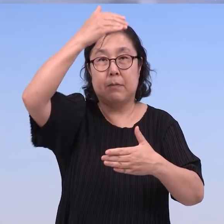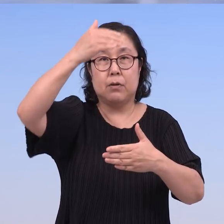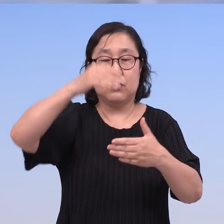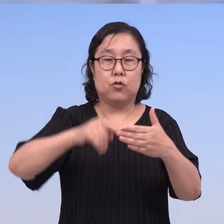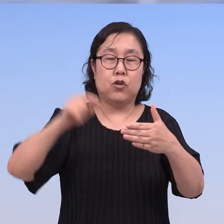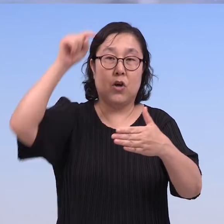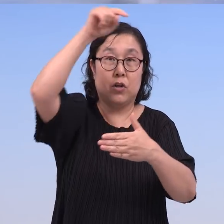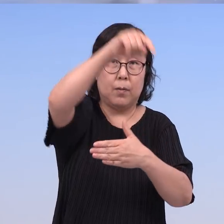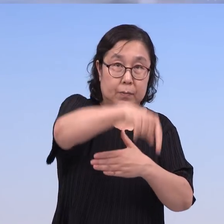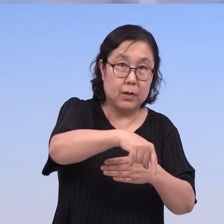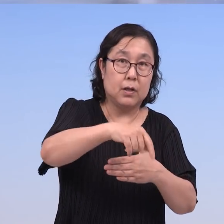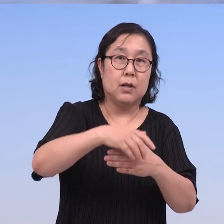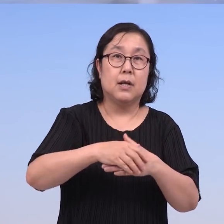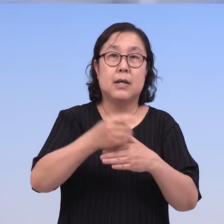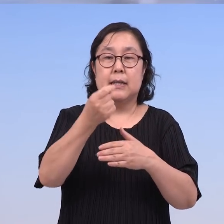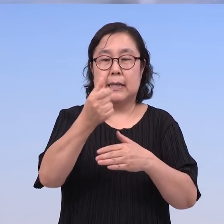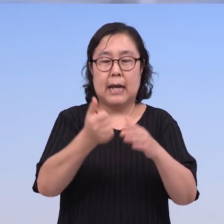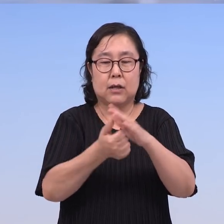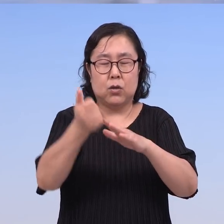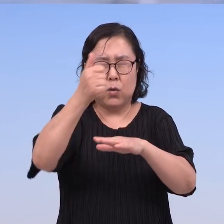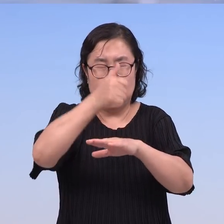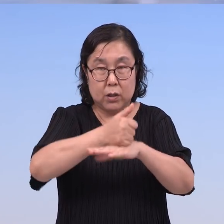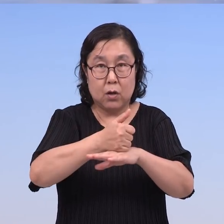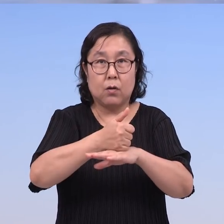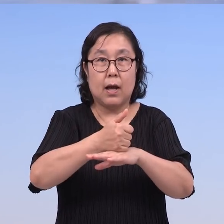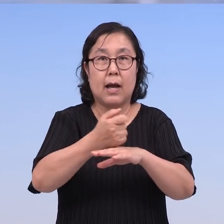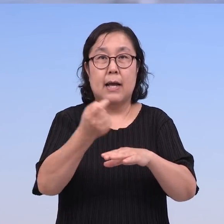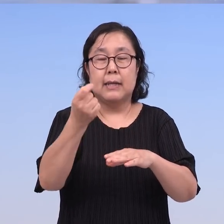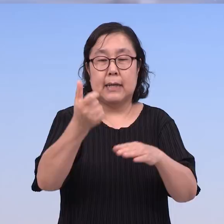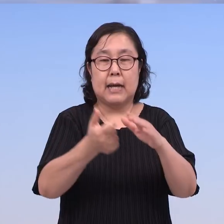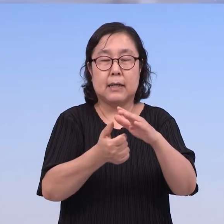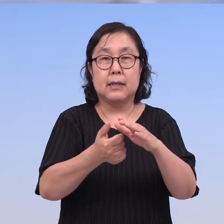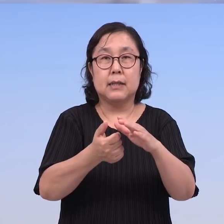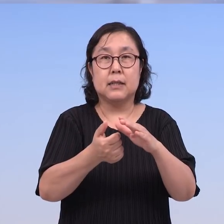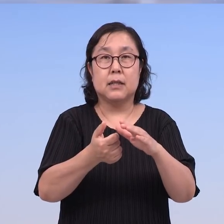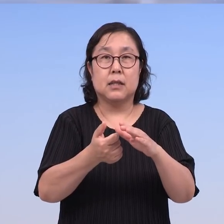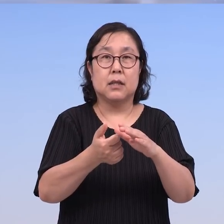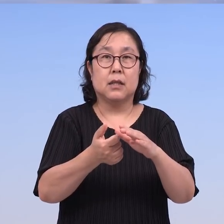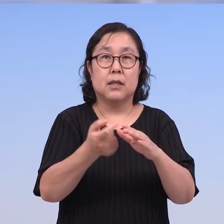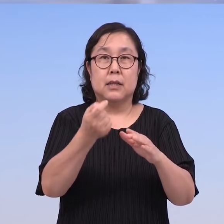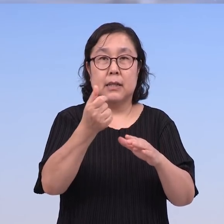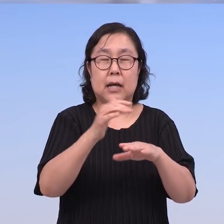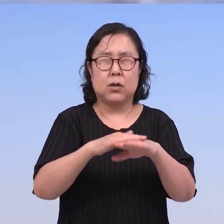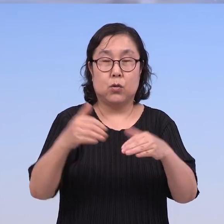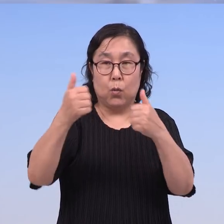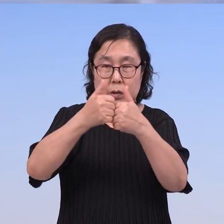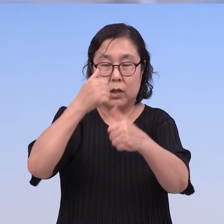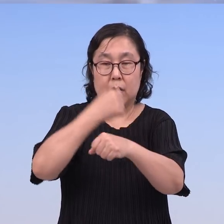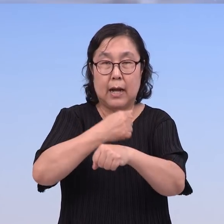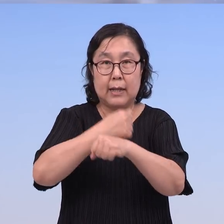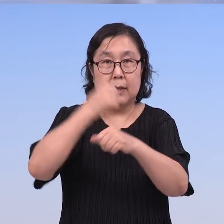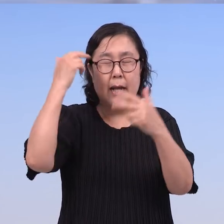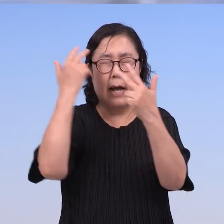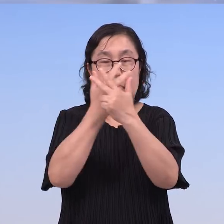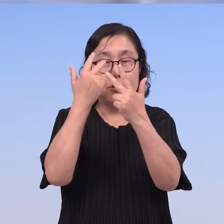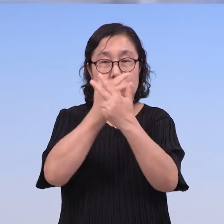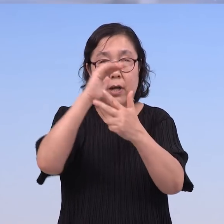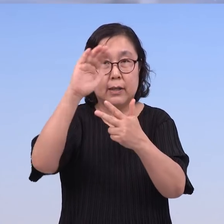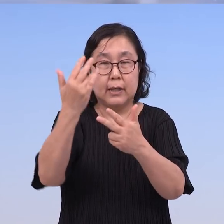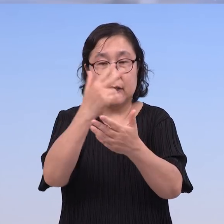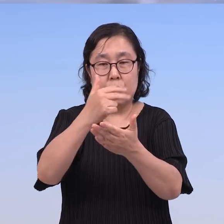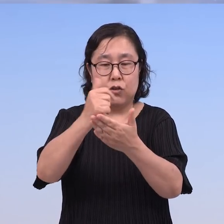뛰어넘는 작은 도전과 작은 성취감을 누리는 그런 한 주간 되시기를 주님